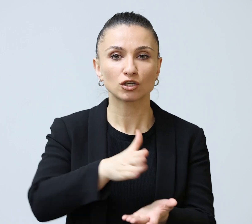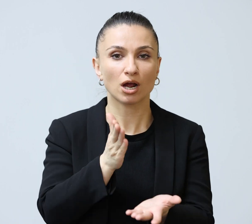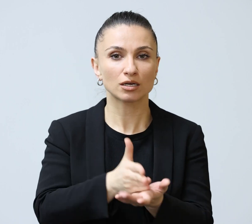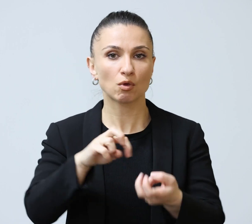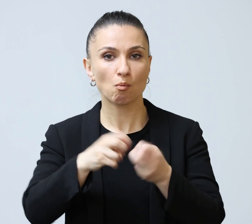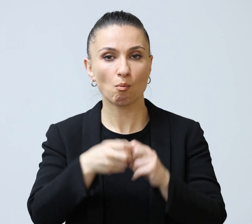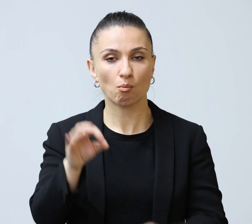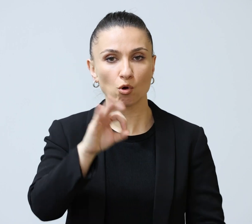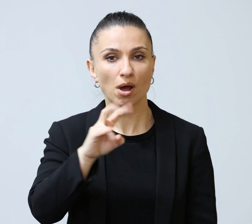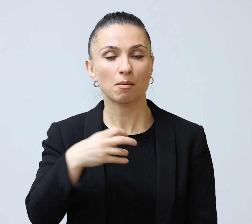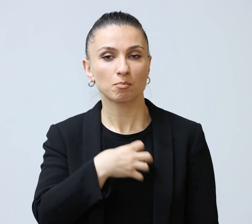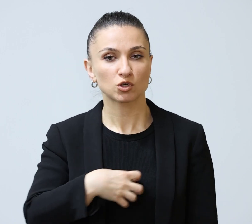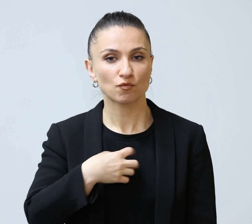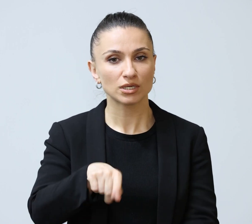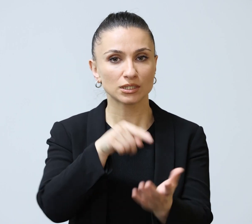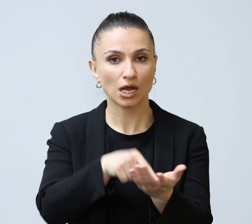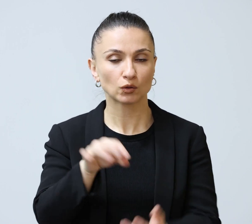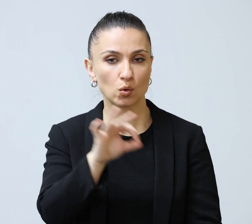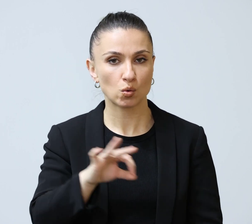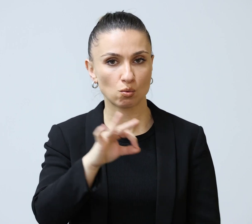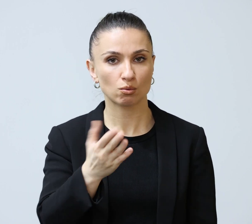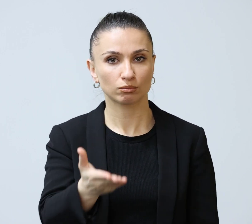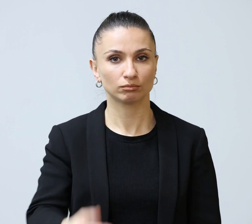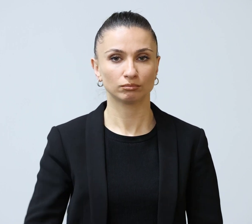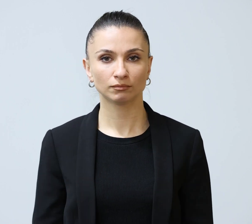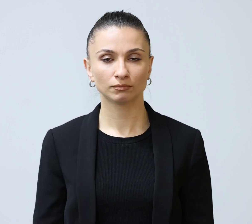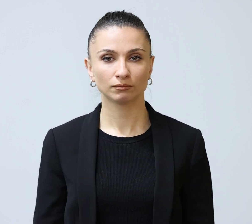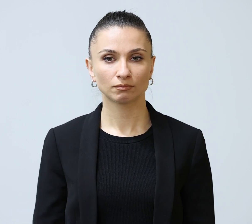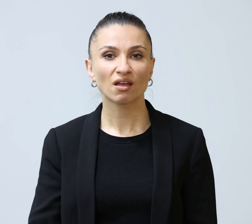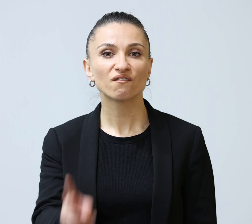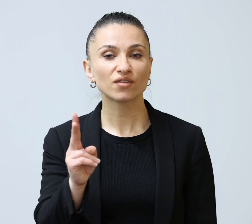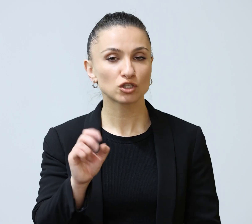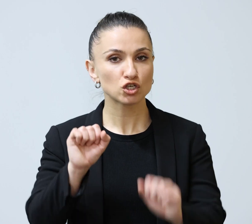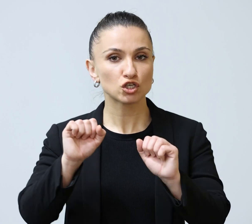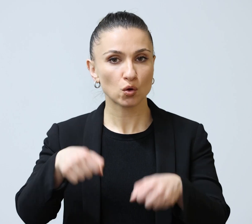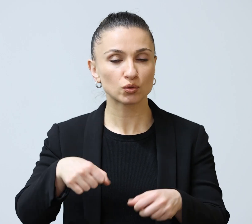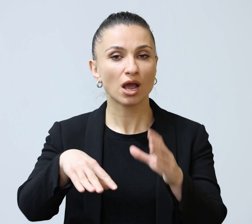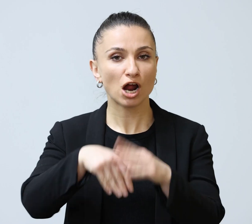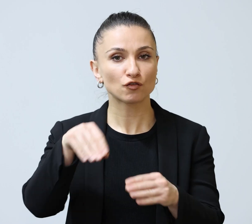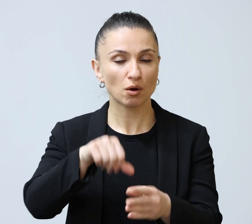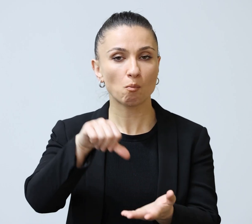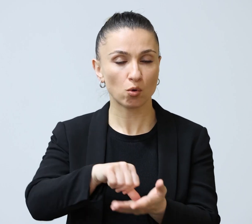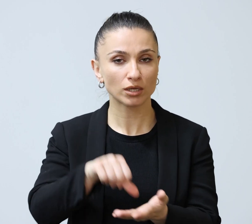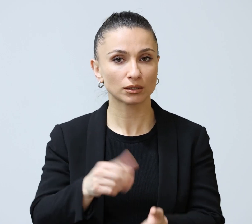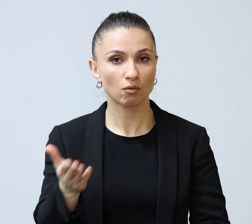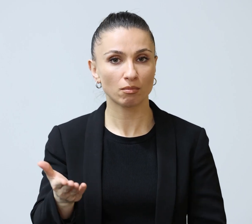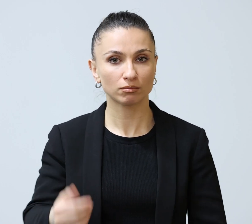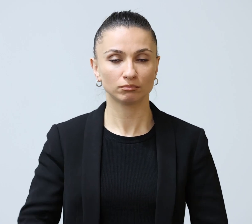Ով կարող է մասնակցել ընտրություններին։ Դու կարող ես մասնակցել ընտրություններին, եթե 18 կամ 18-ից ավելի տարեկան